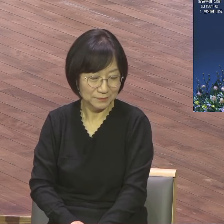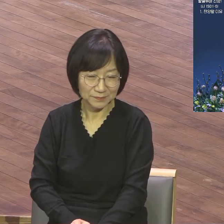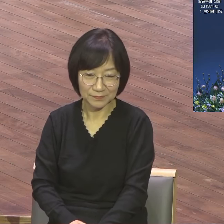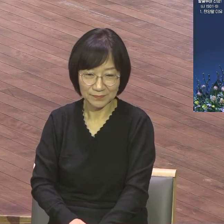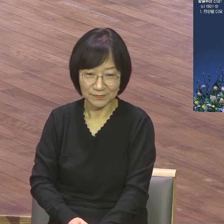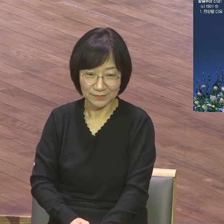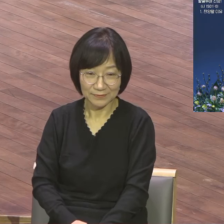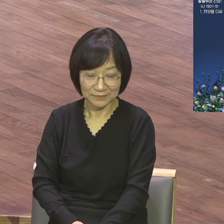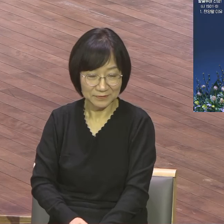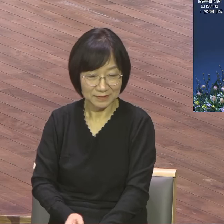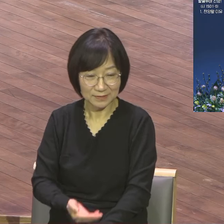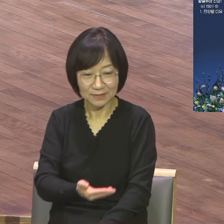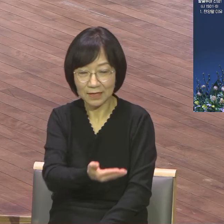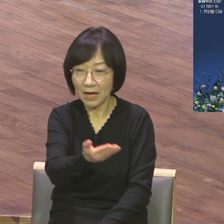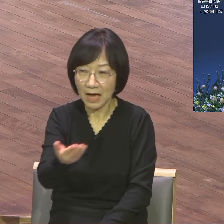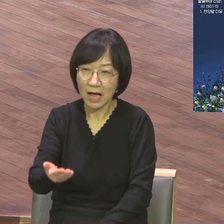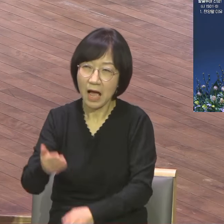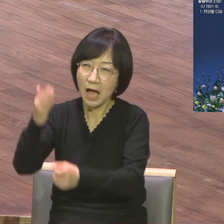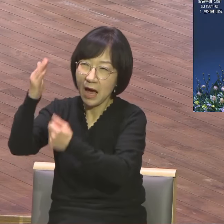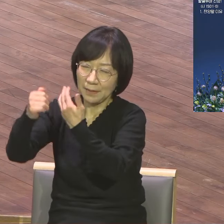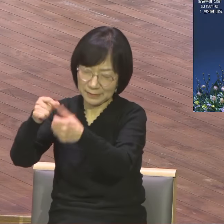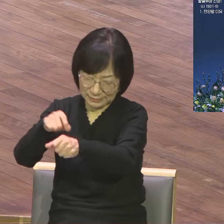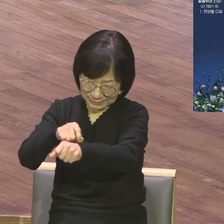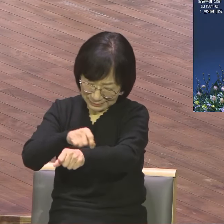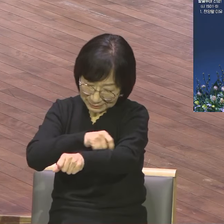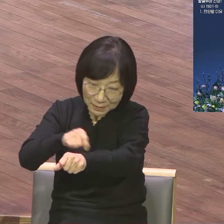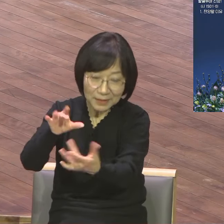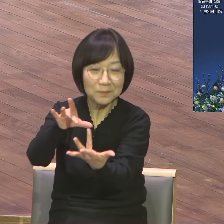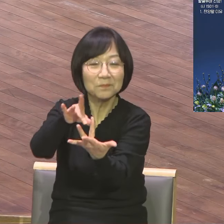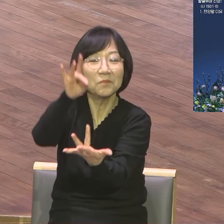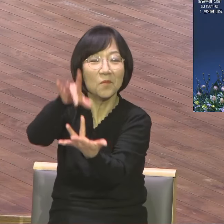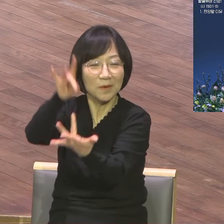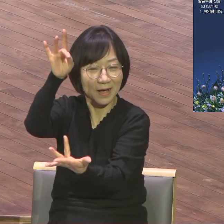여러분들은 하나님의 특별히 캐스팅한 분들이다.